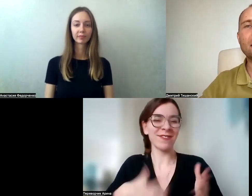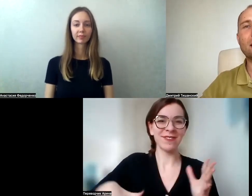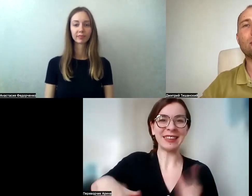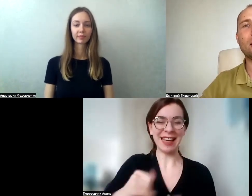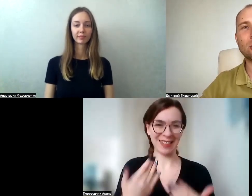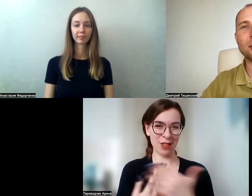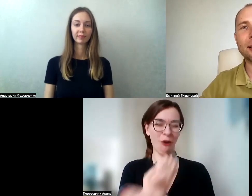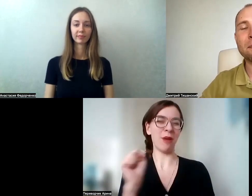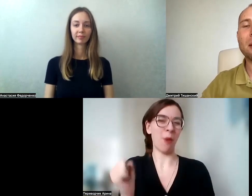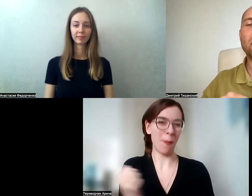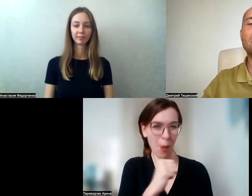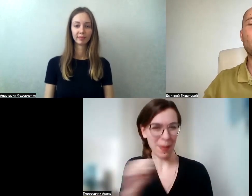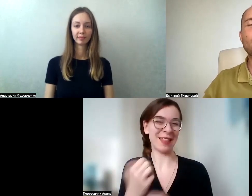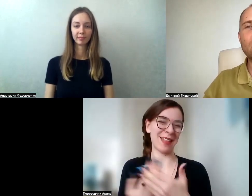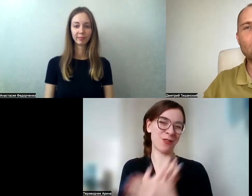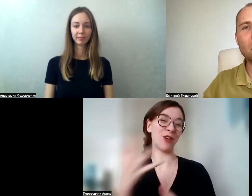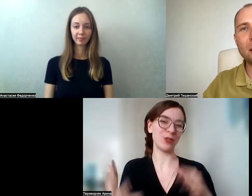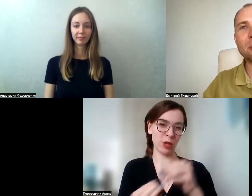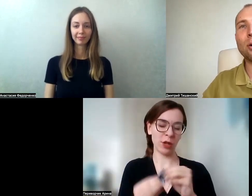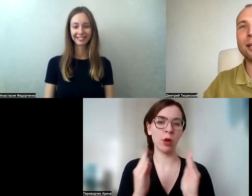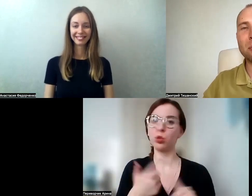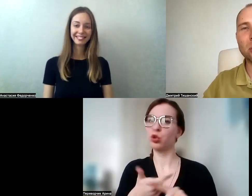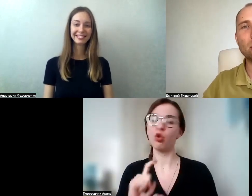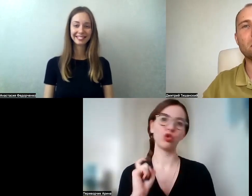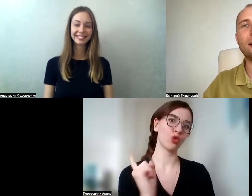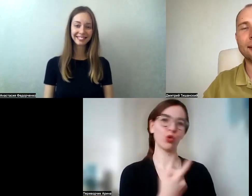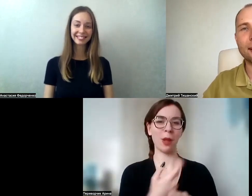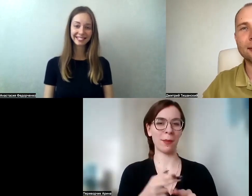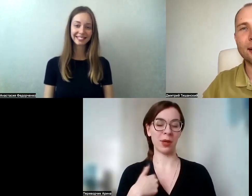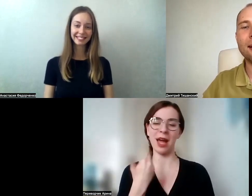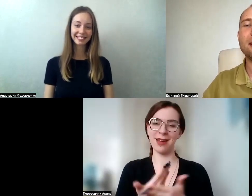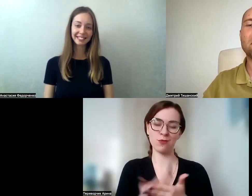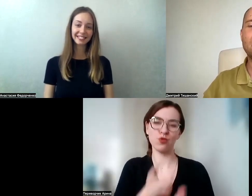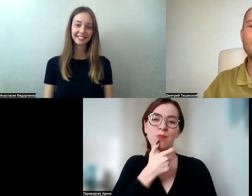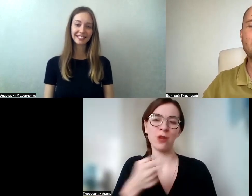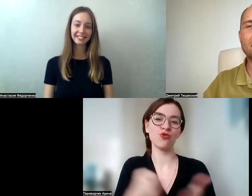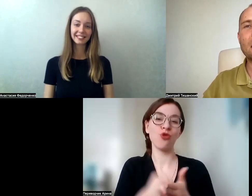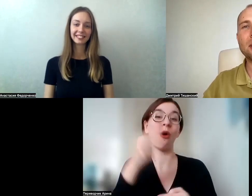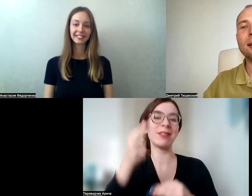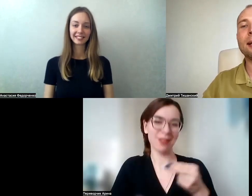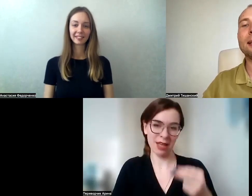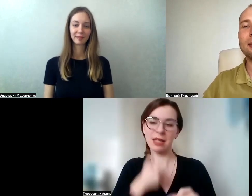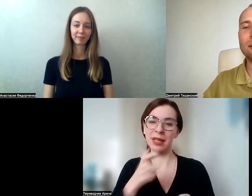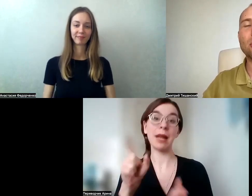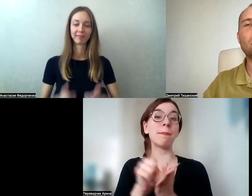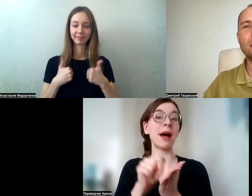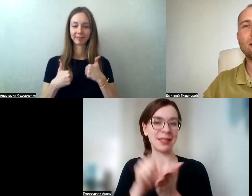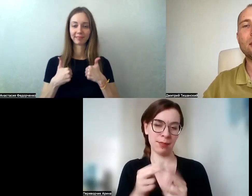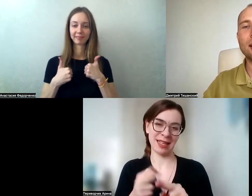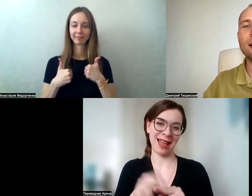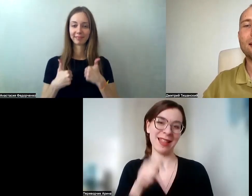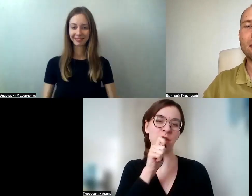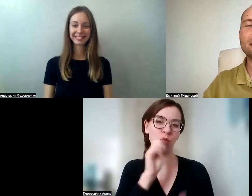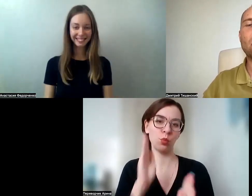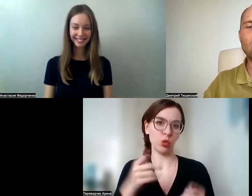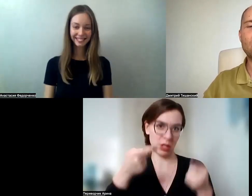новые победы, на новые результаты. Будет очень круто, поэтому рекомендую смотреть до конца, смотреть под запись. Это интервью будет